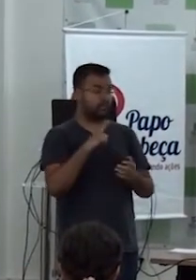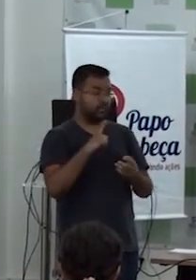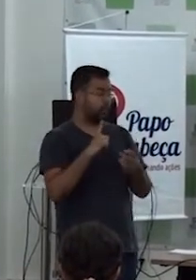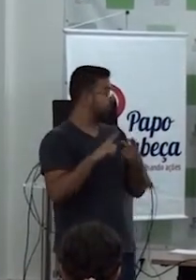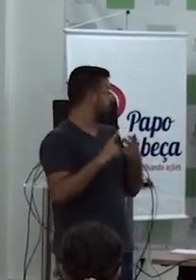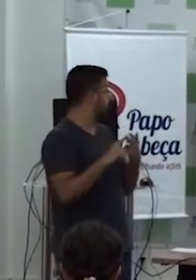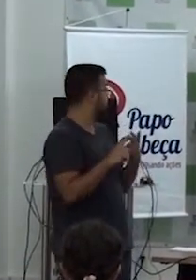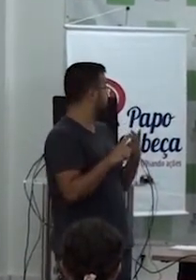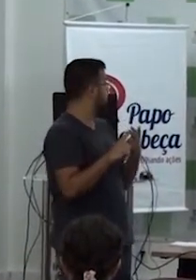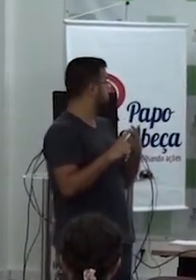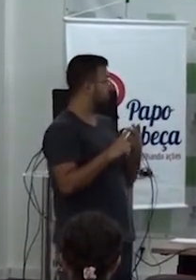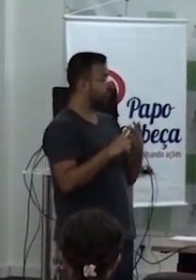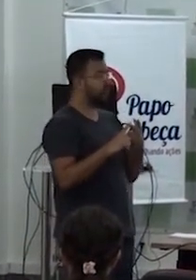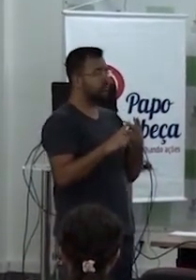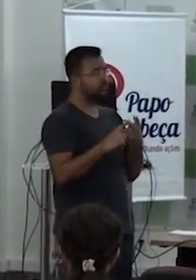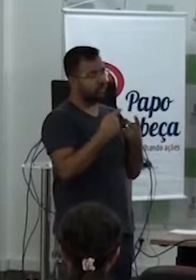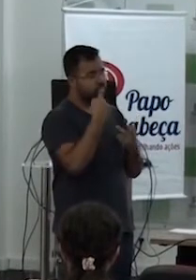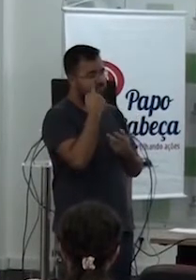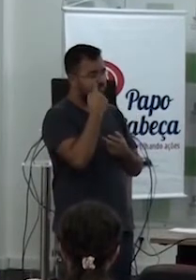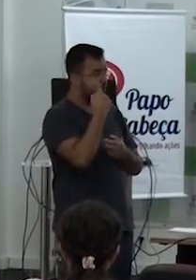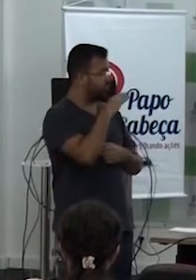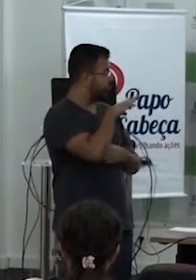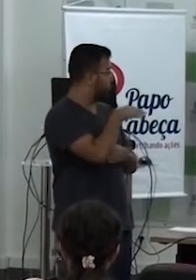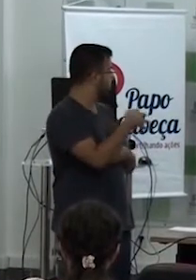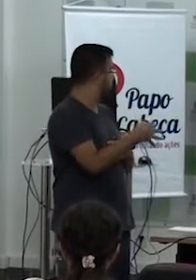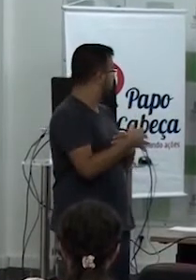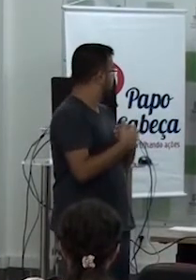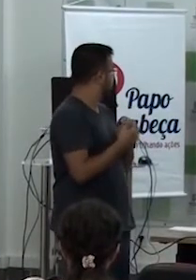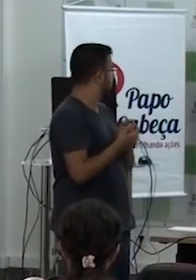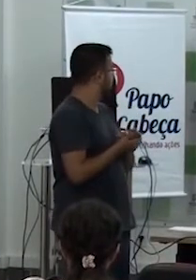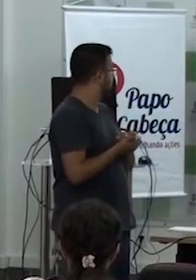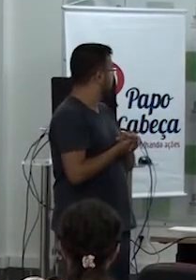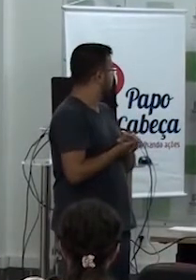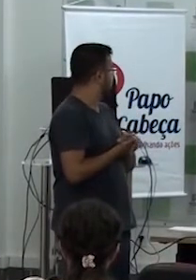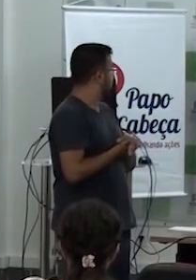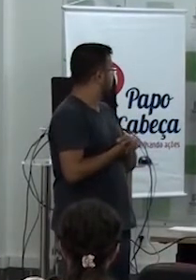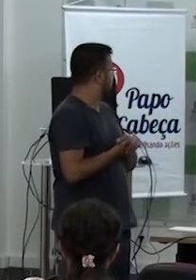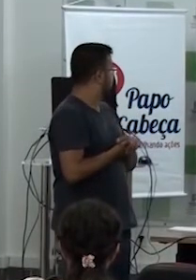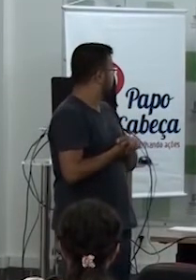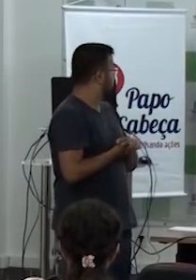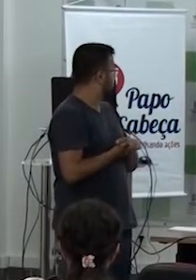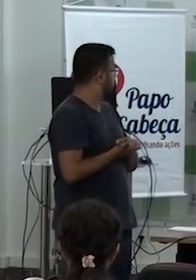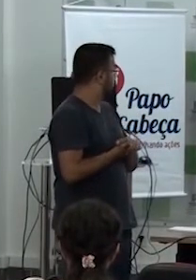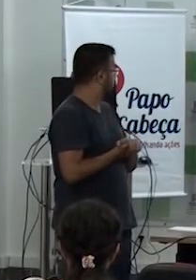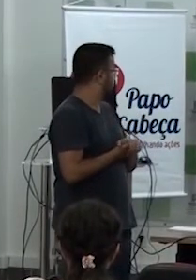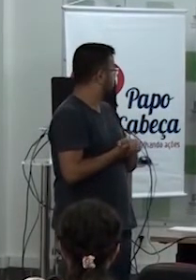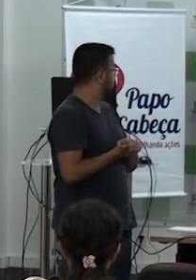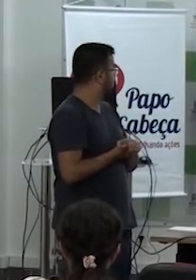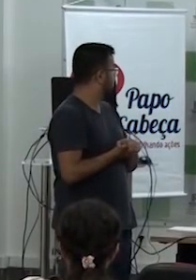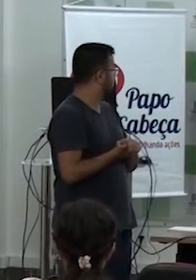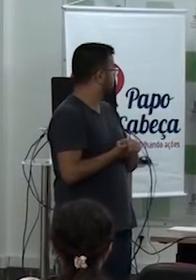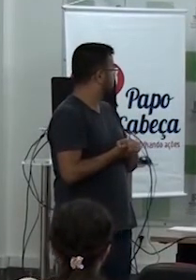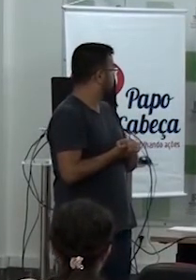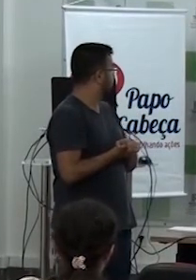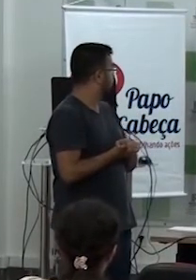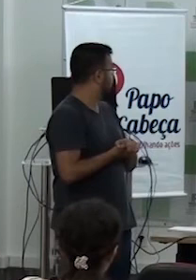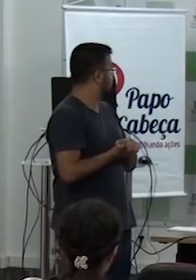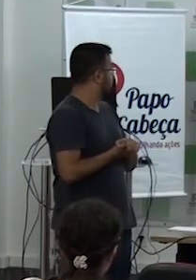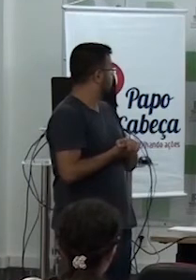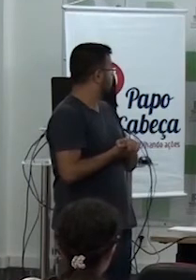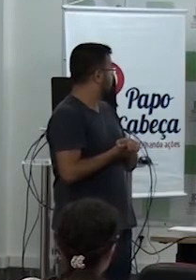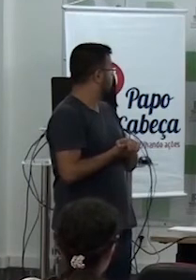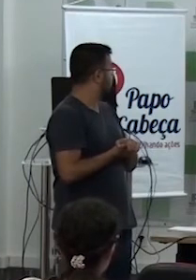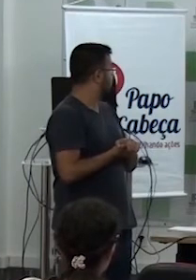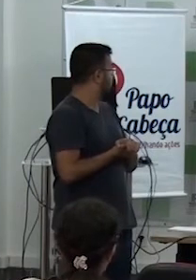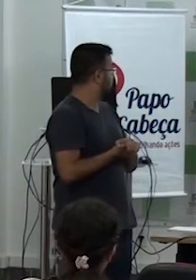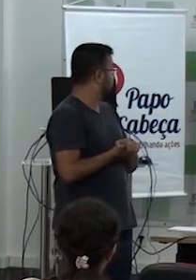Artigo publicado em periódico de 161, que é o número bom, vai ser 4 anos, né? Aqui da instituição. Capítulo de